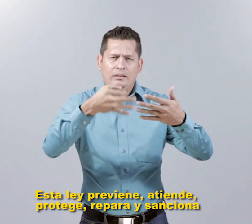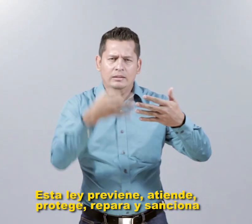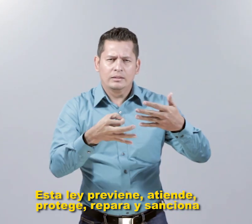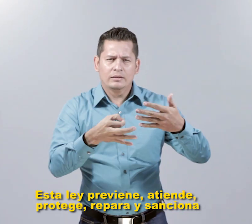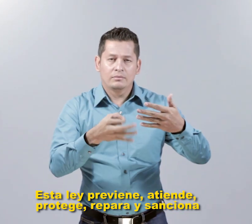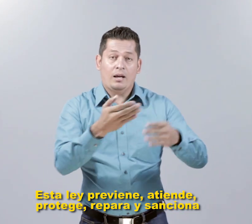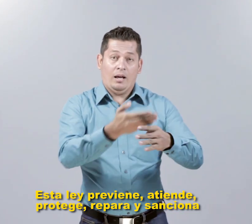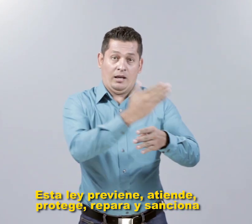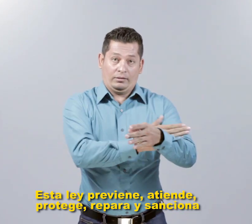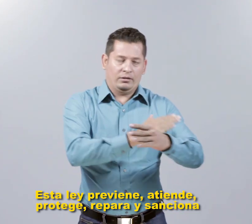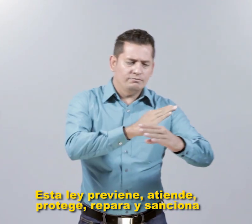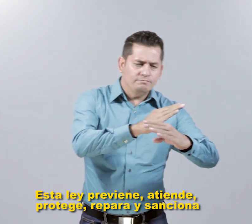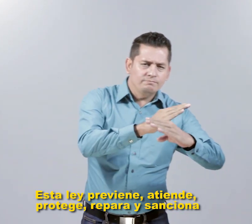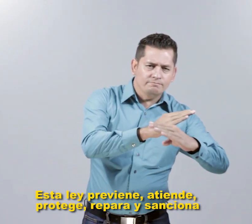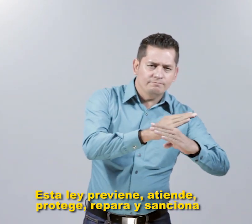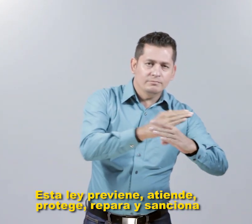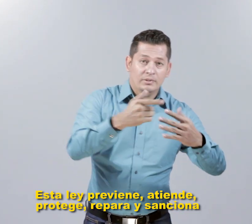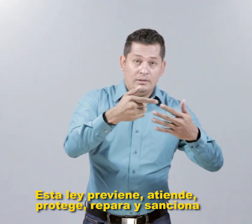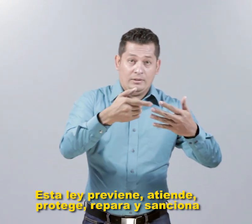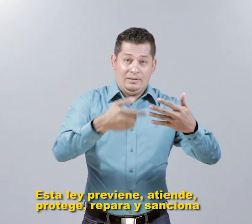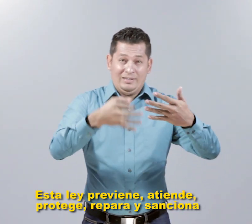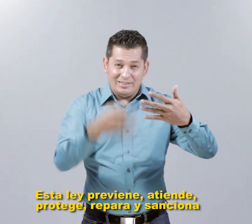previene, atiende, protege, repara